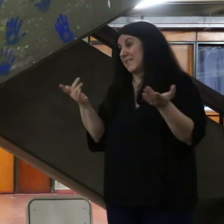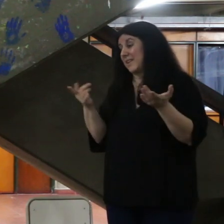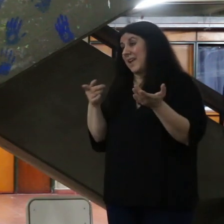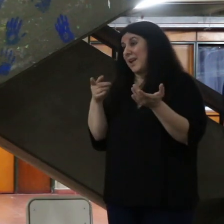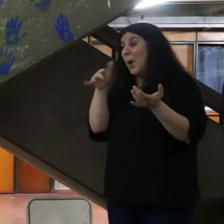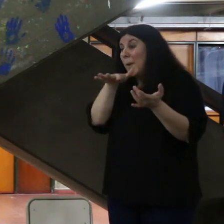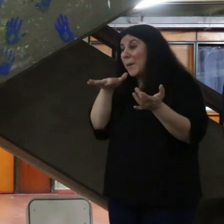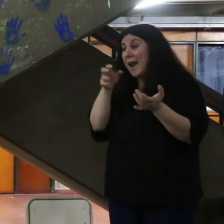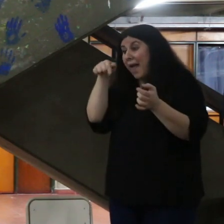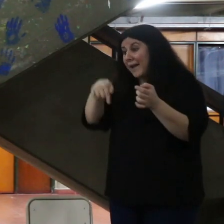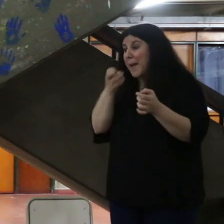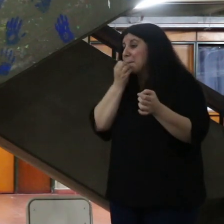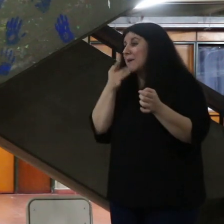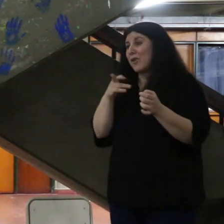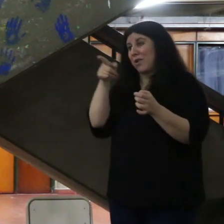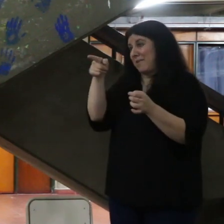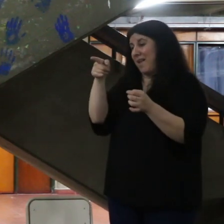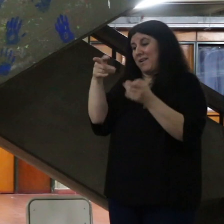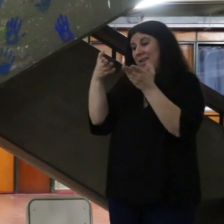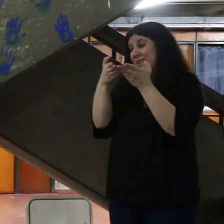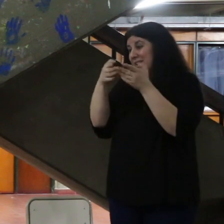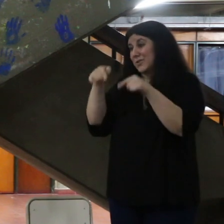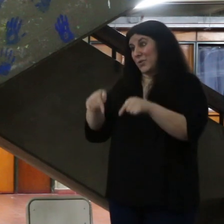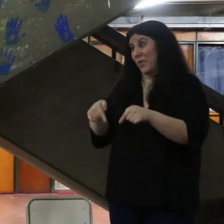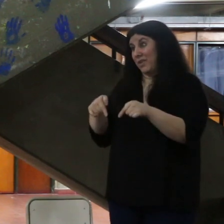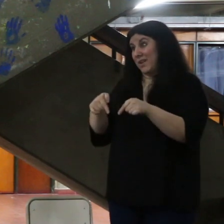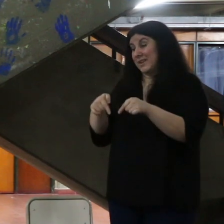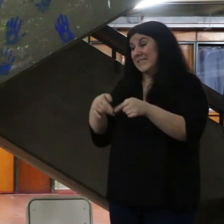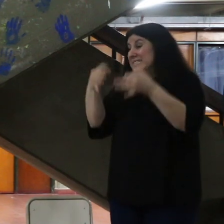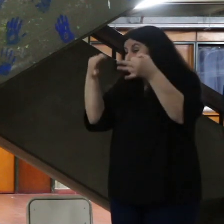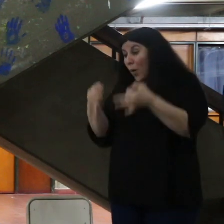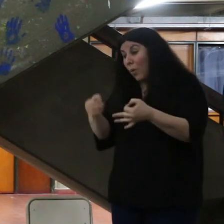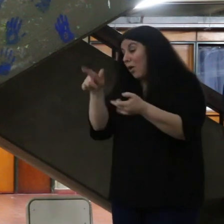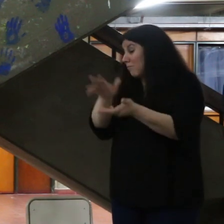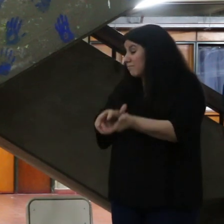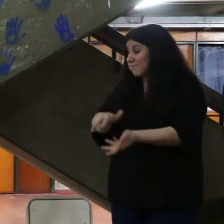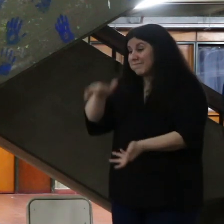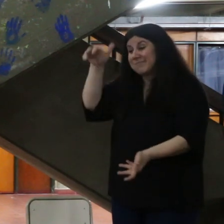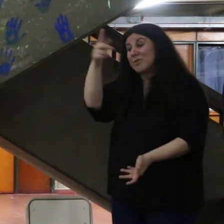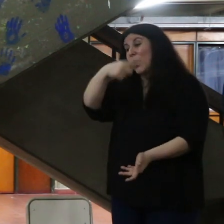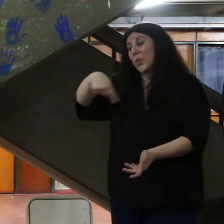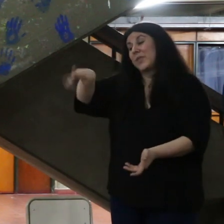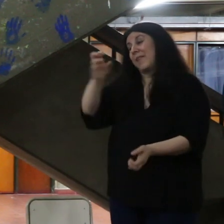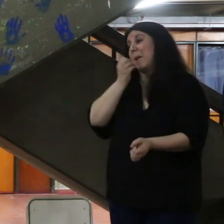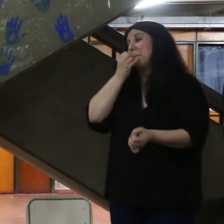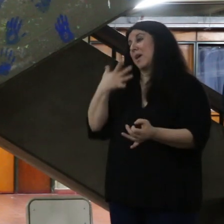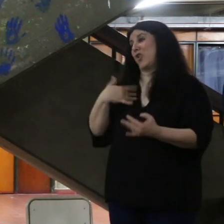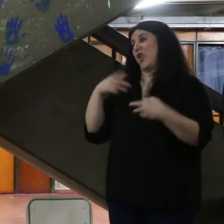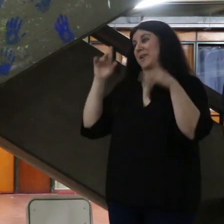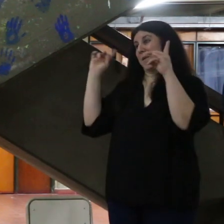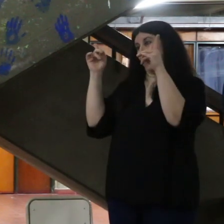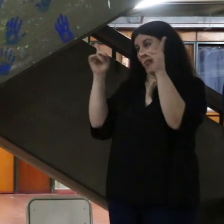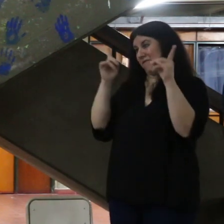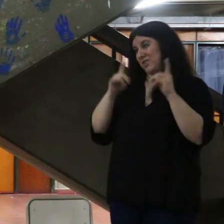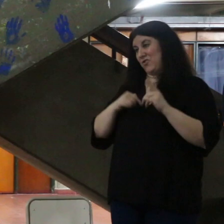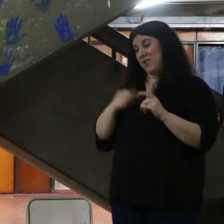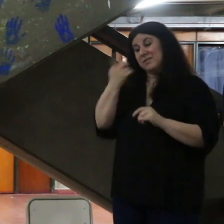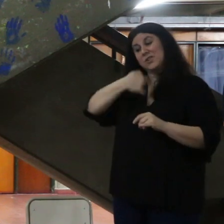dudarlo un segundo, van a ser mejores que nosotros. Sin dudarlo un